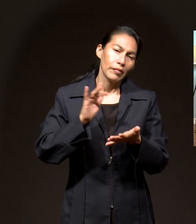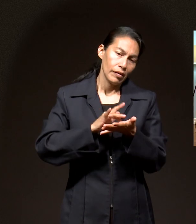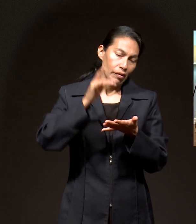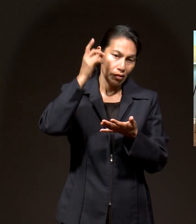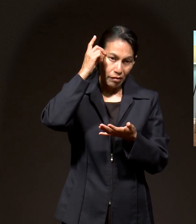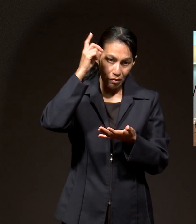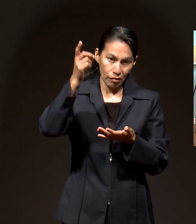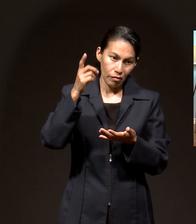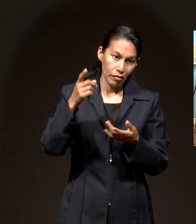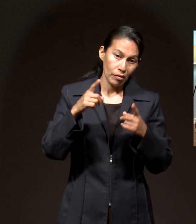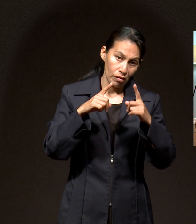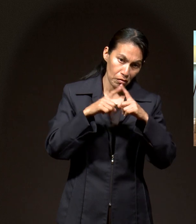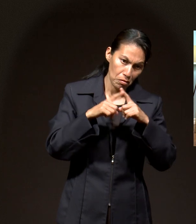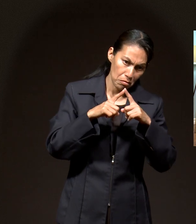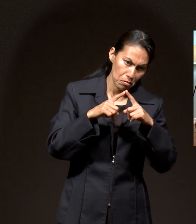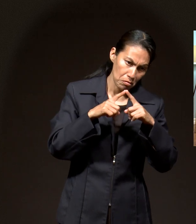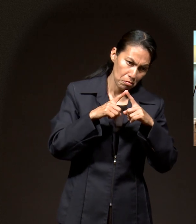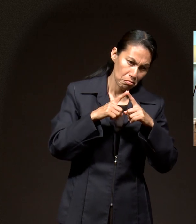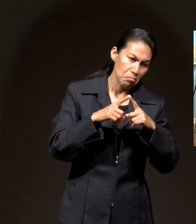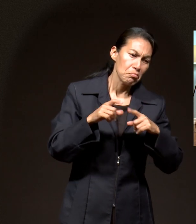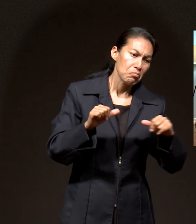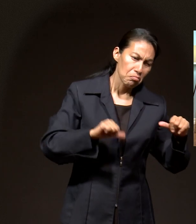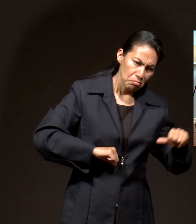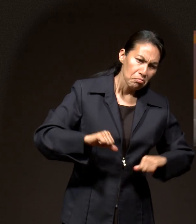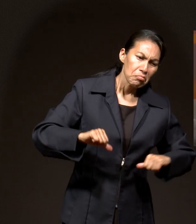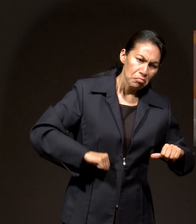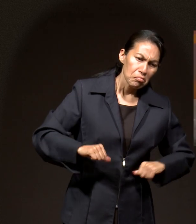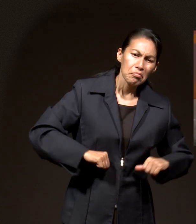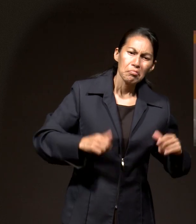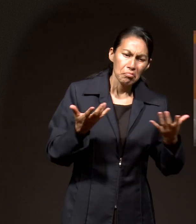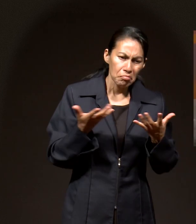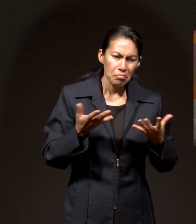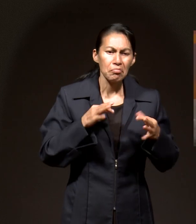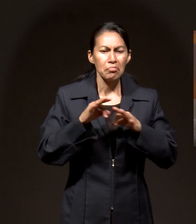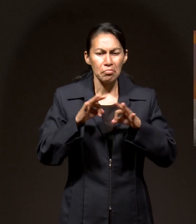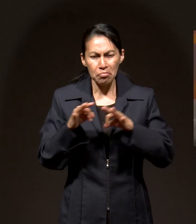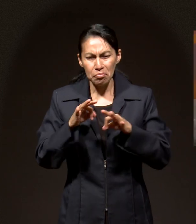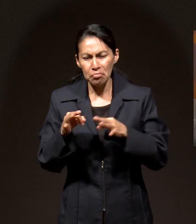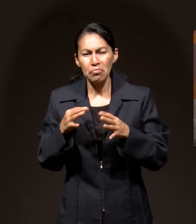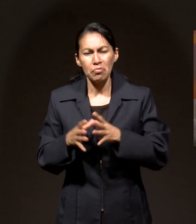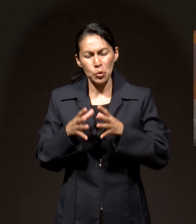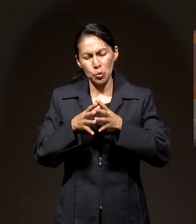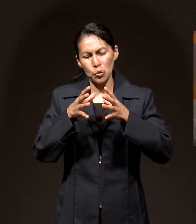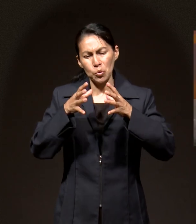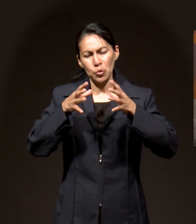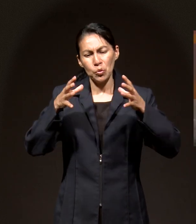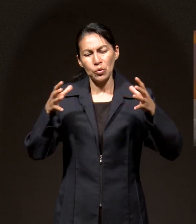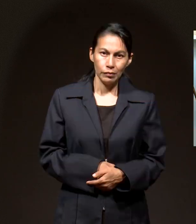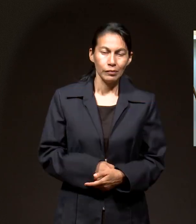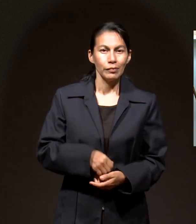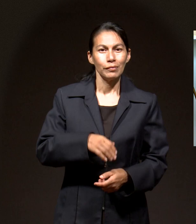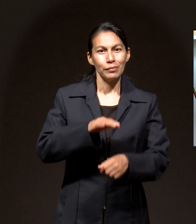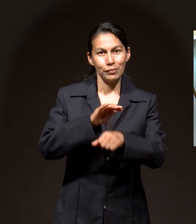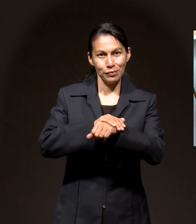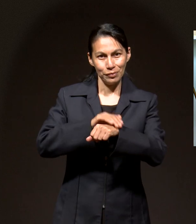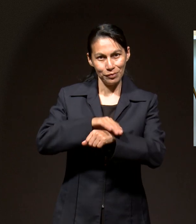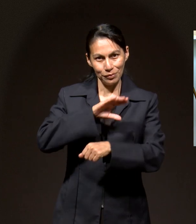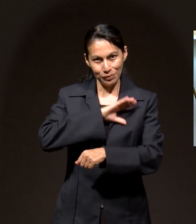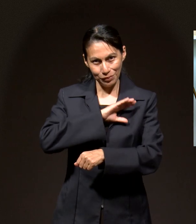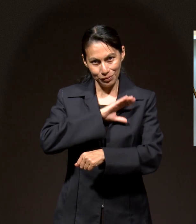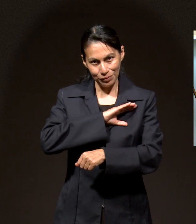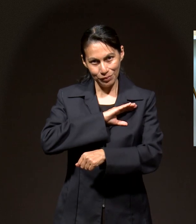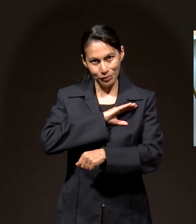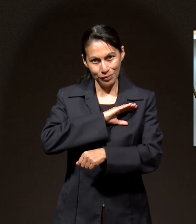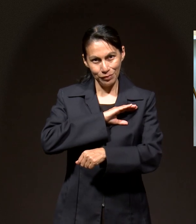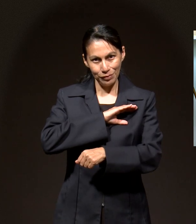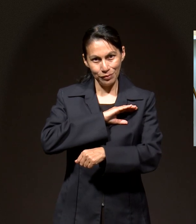tenemos. Y gracias a Dios, insisto, la iglesia está activa, está viva y está creciendo. Queridos amigos, por